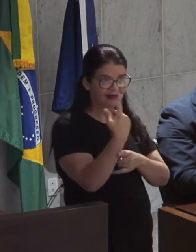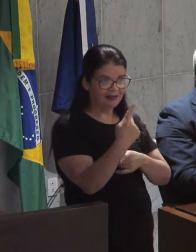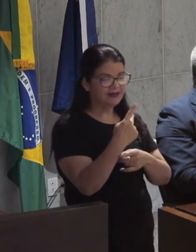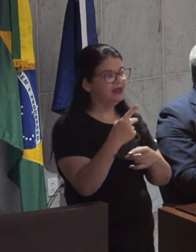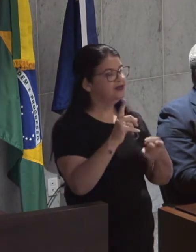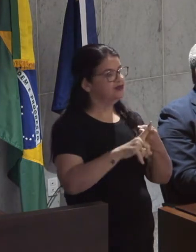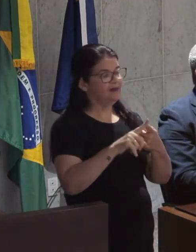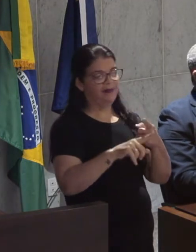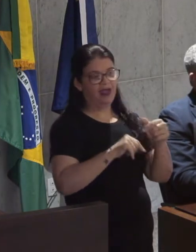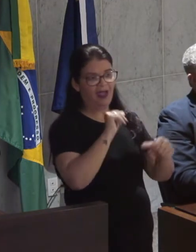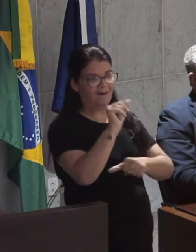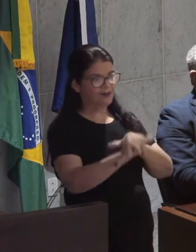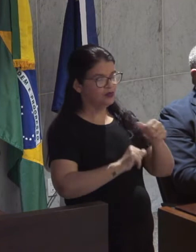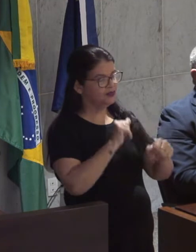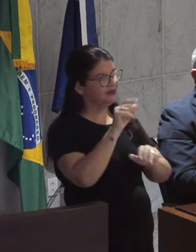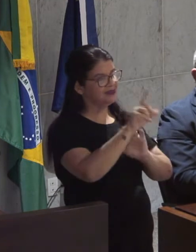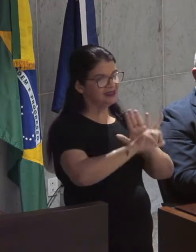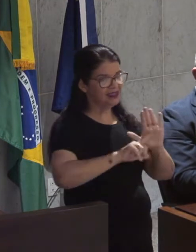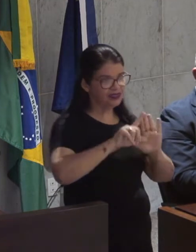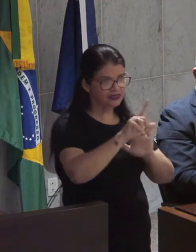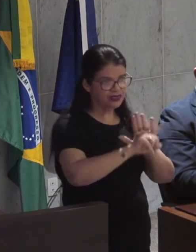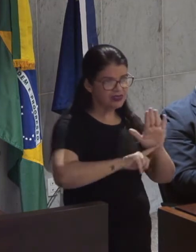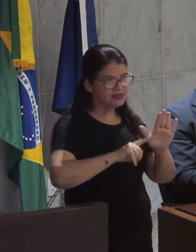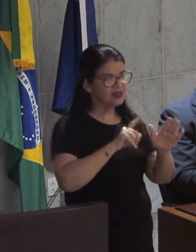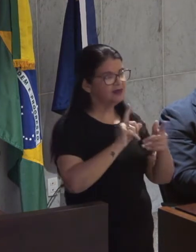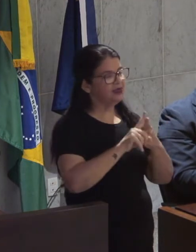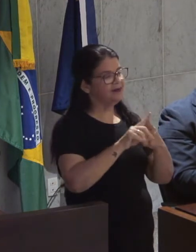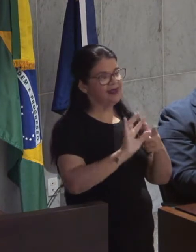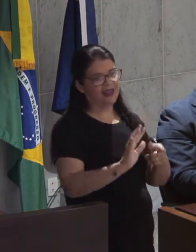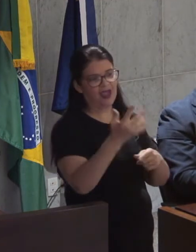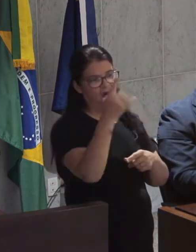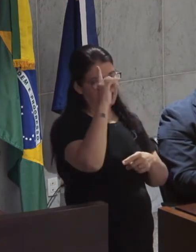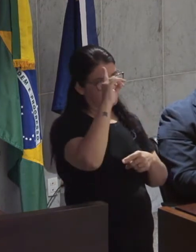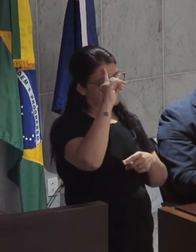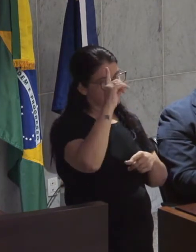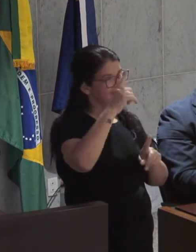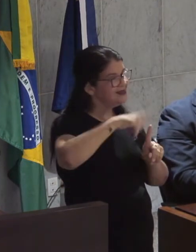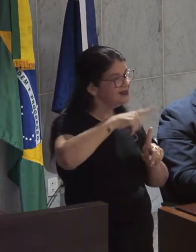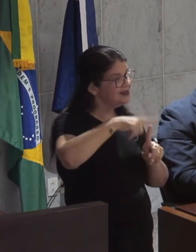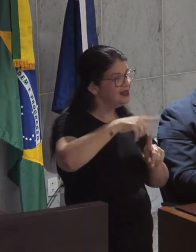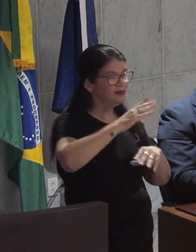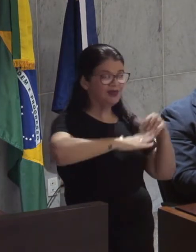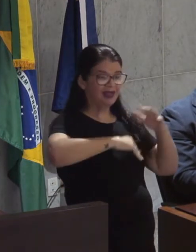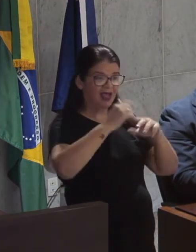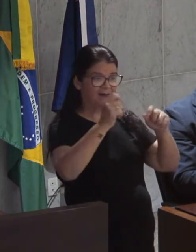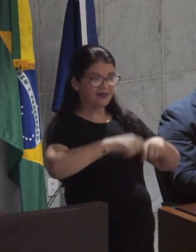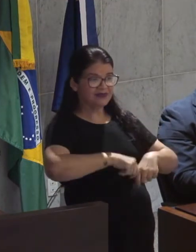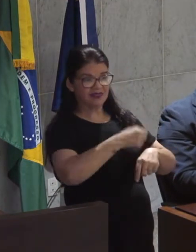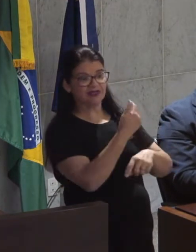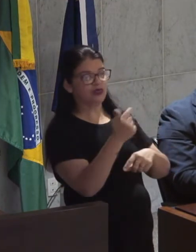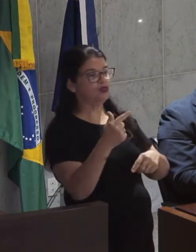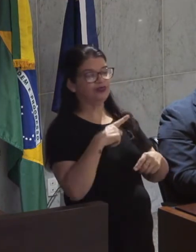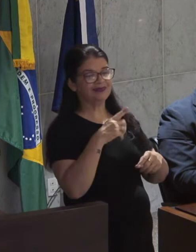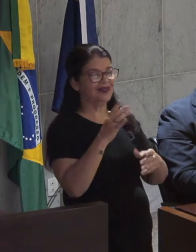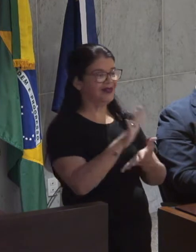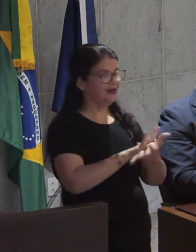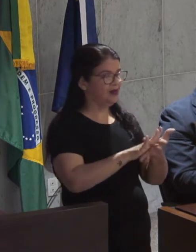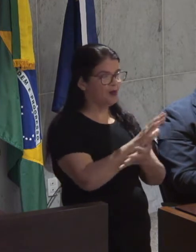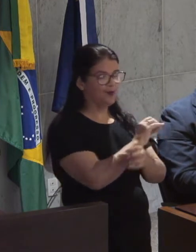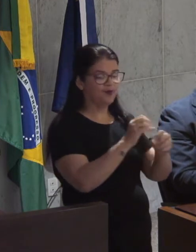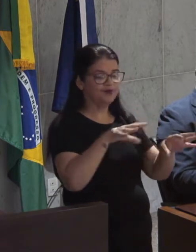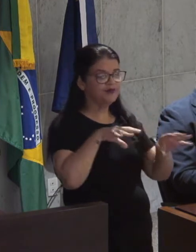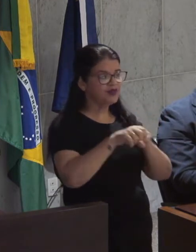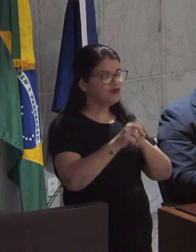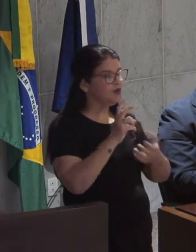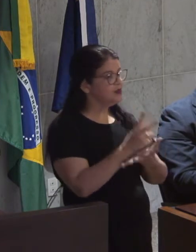com a mudança de legislação que acontece diariamente e não tem nenhum tipo de capacitação, Paulinho. Não tem, não tem a formação